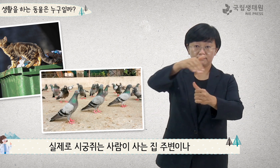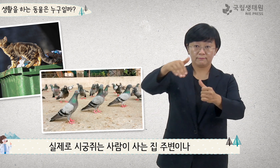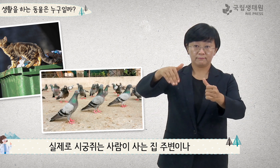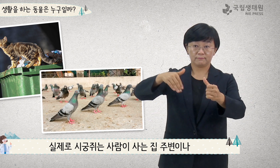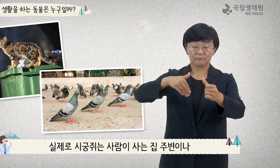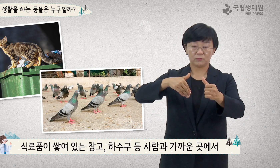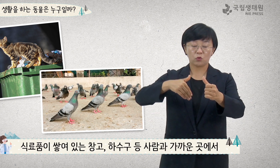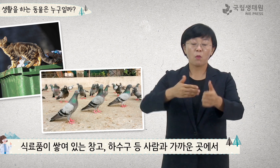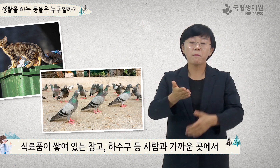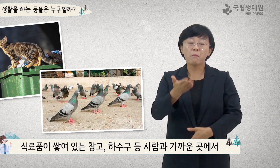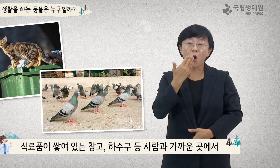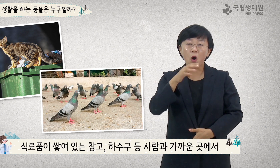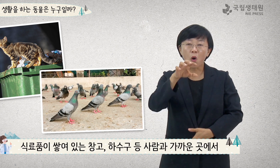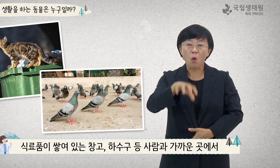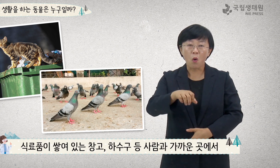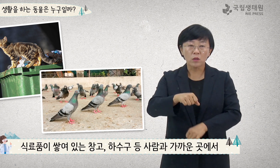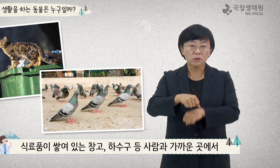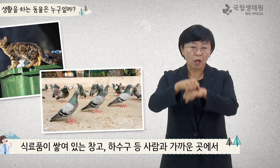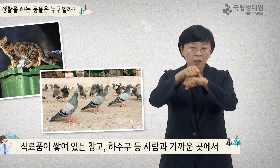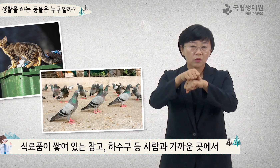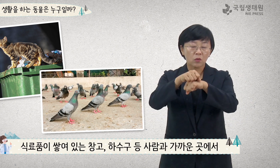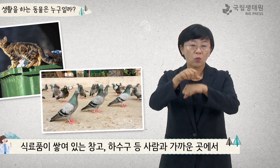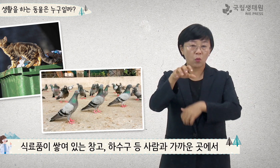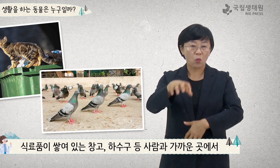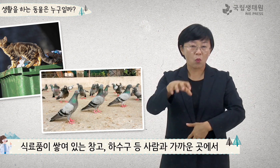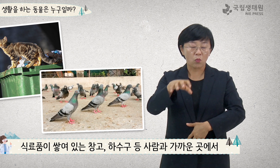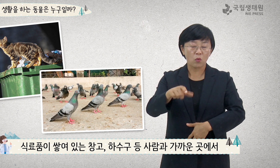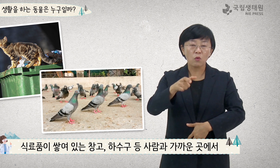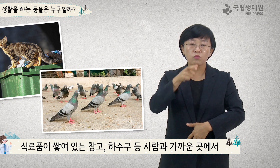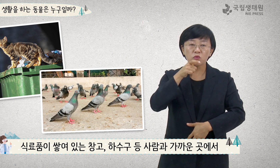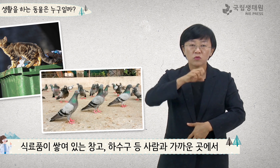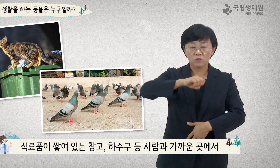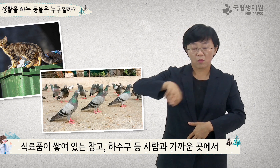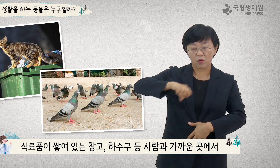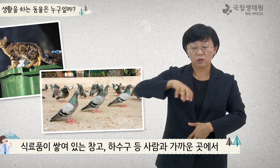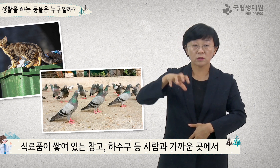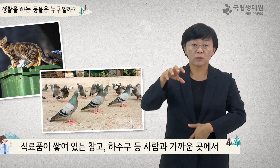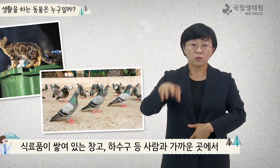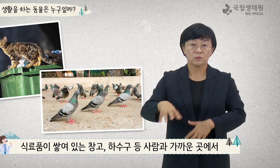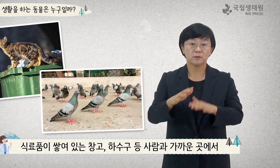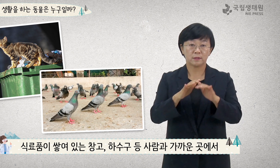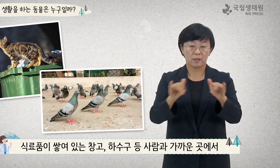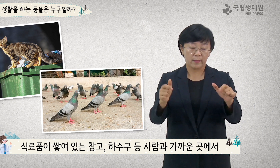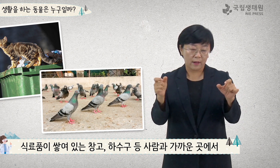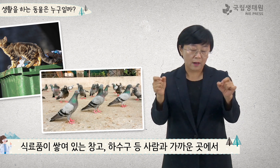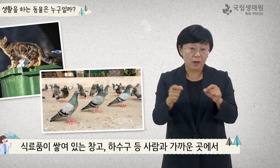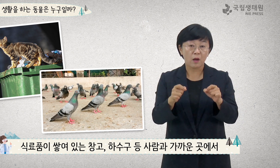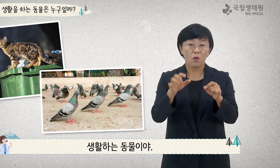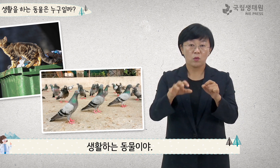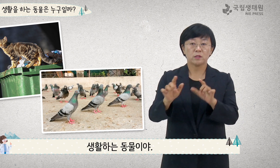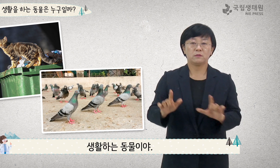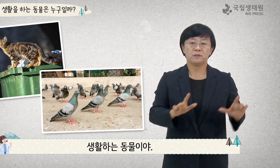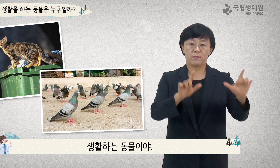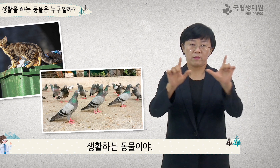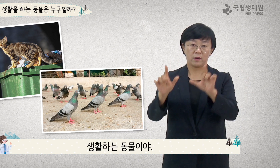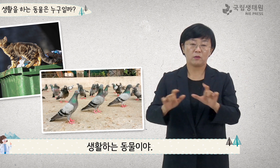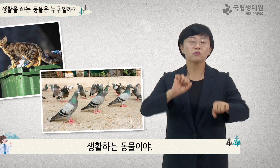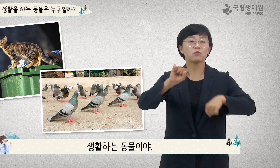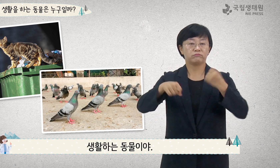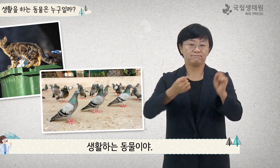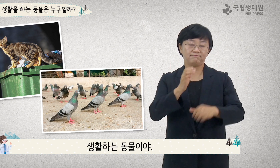식료품이 쌓여 있는 창고, 하수구 등 사람과 가까운 곳에서 생활하는